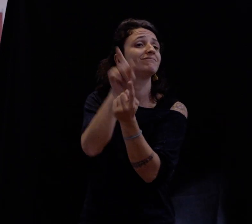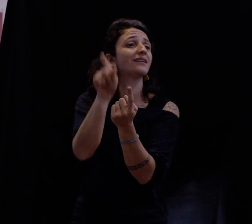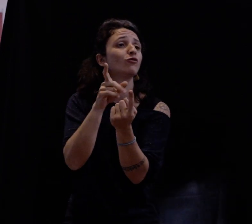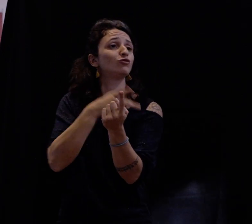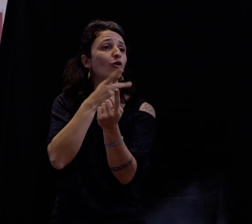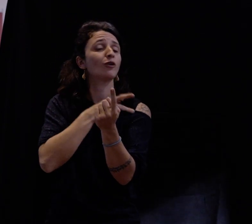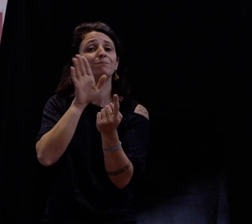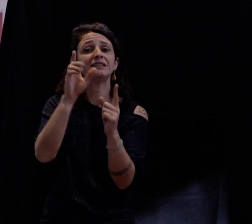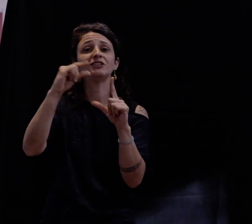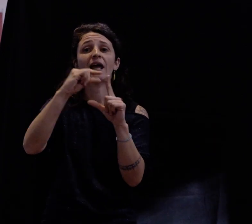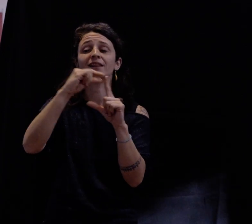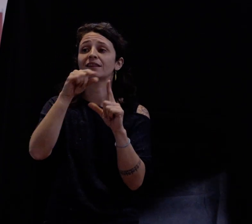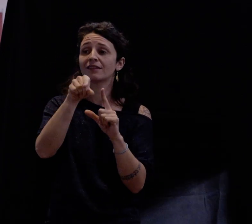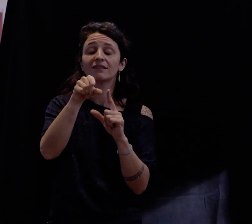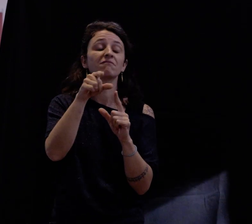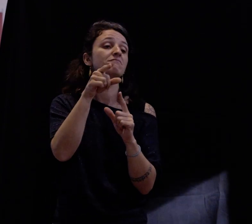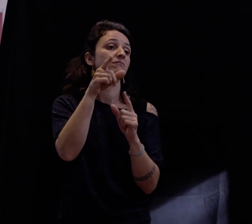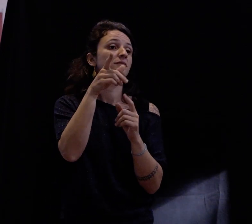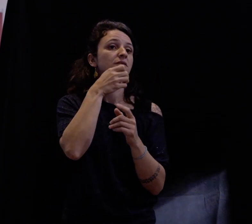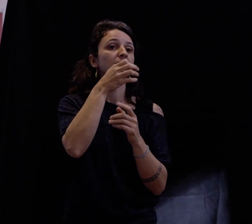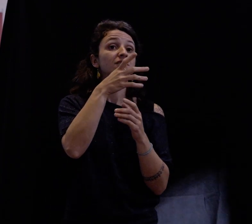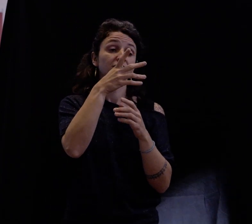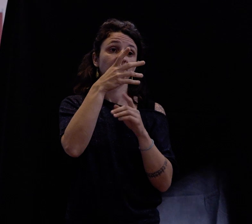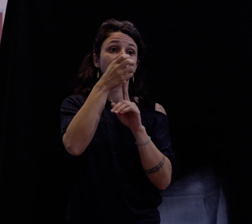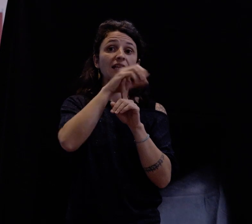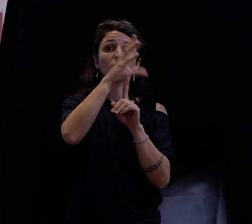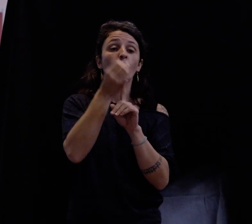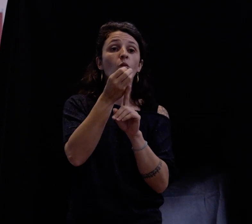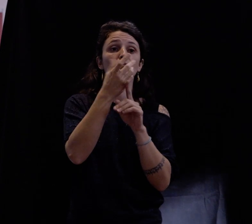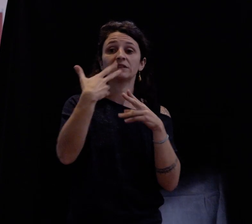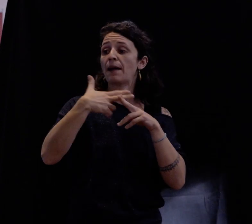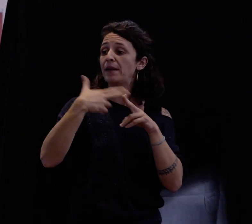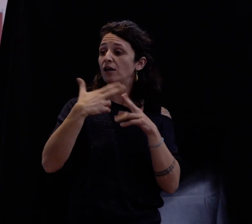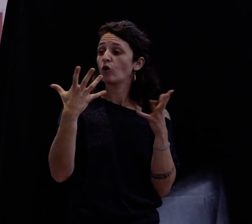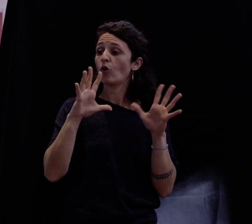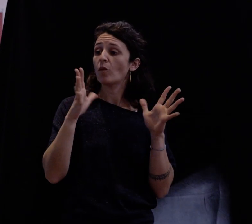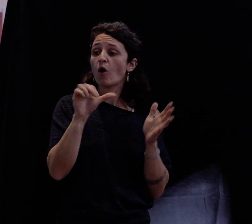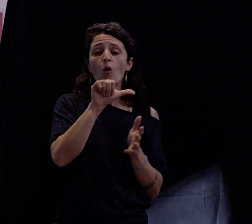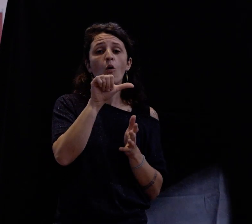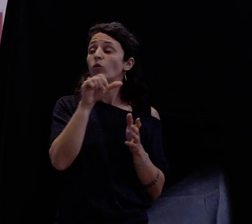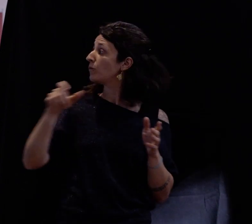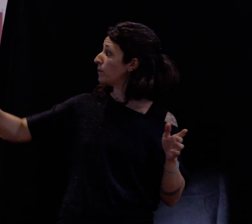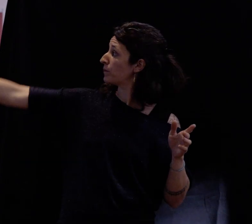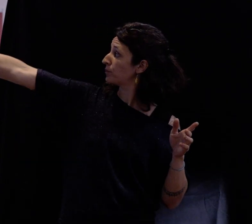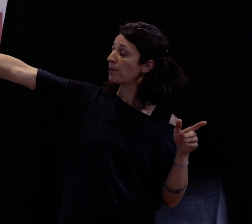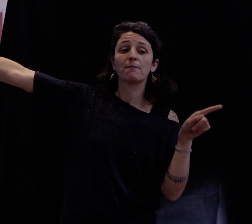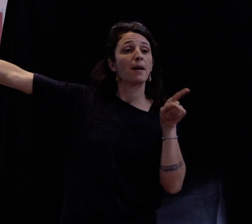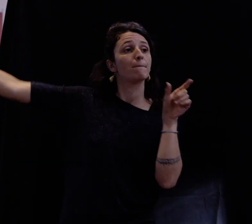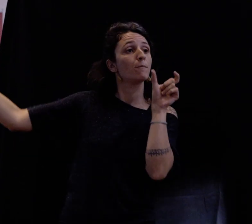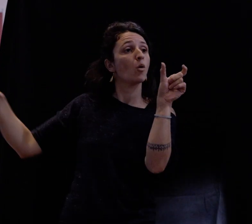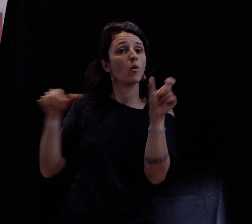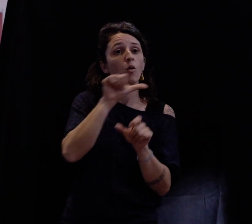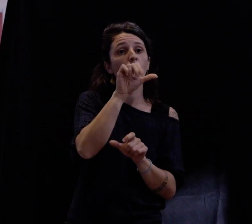c'est sûrement un terme qu'ils ont entendu, on dit que le syndrome il est autosomique dominant. Ça, c'est une notion qui est importante. Autosomique, ça veut dire